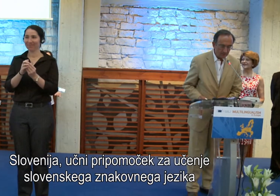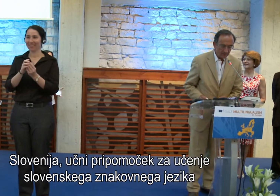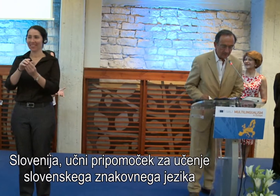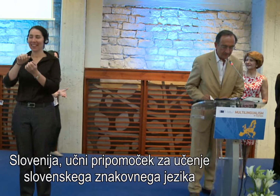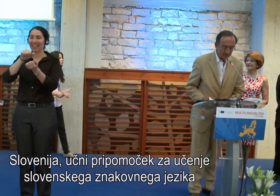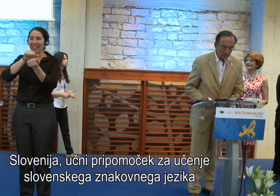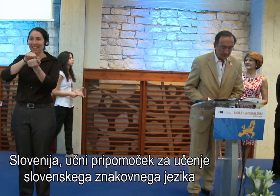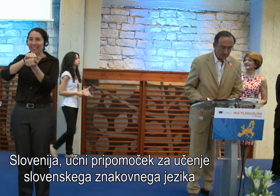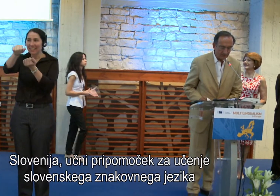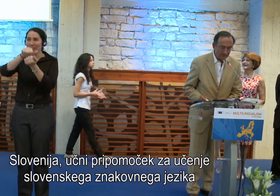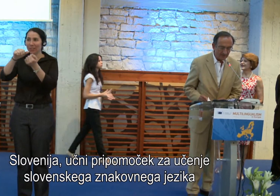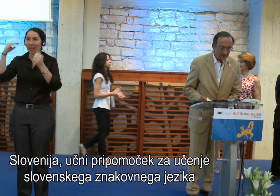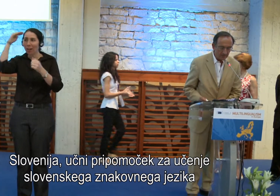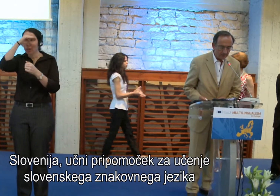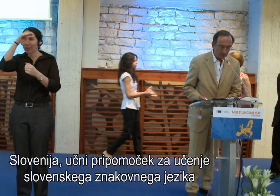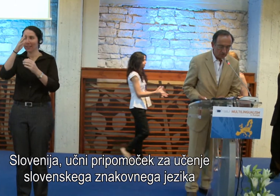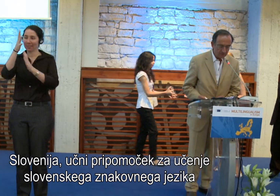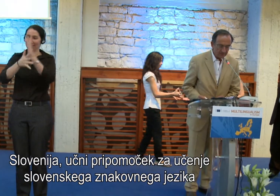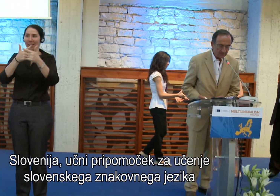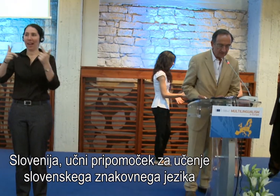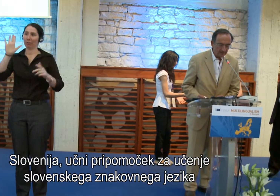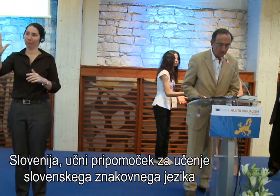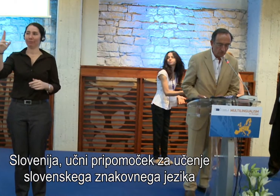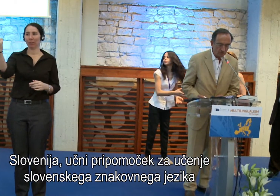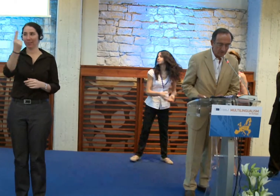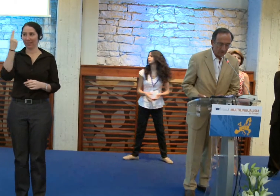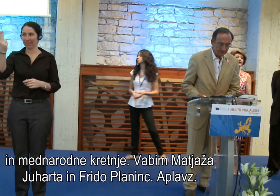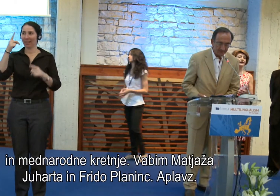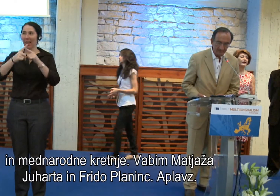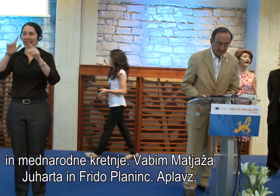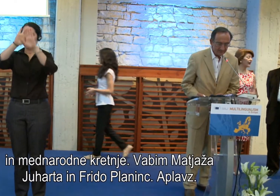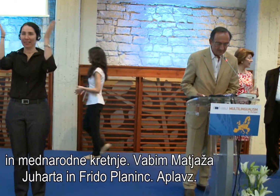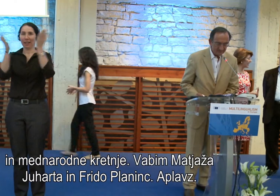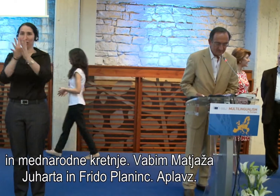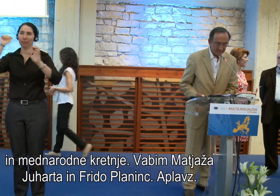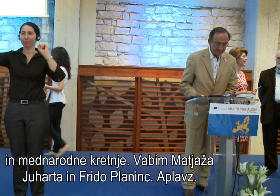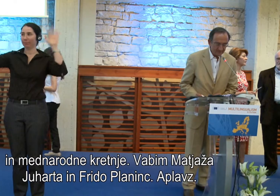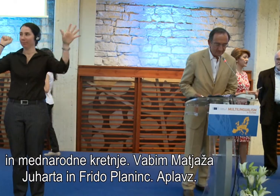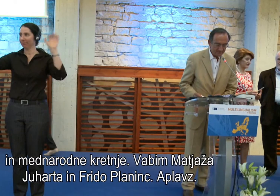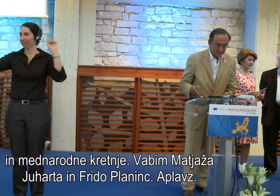For learning and teaching Slovenian sign language and international gestures.